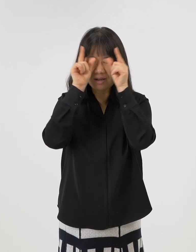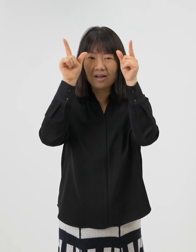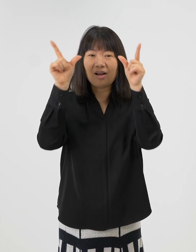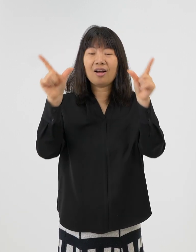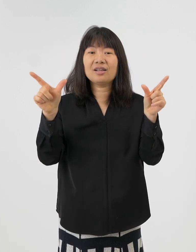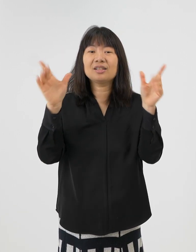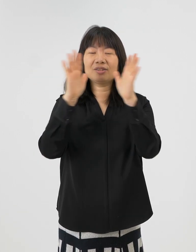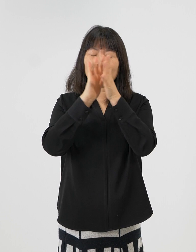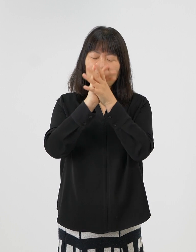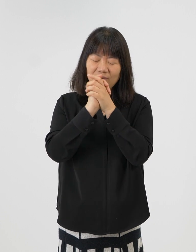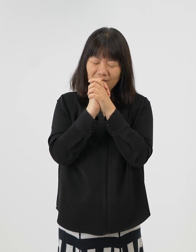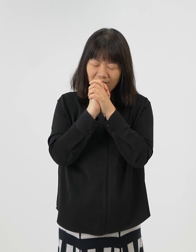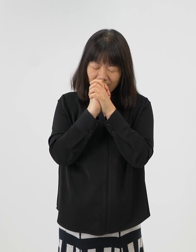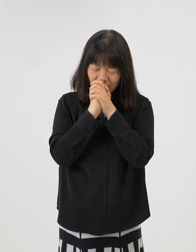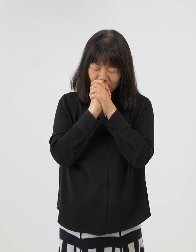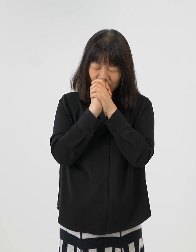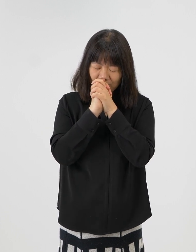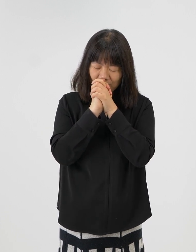깨어서